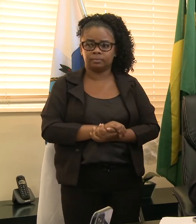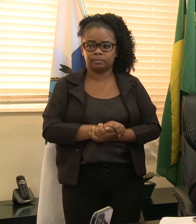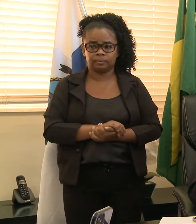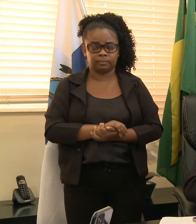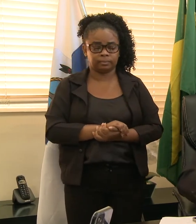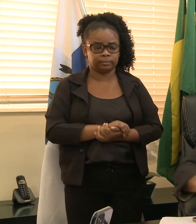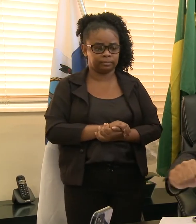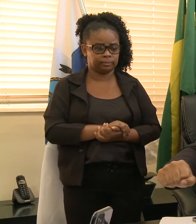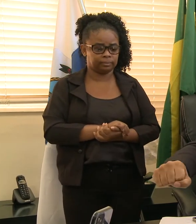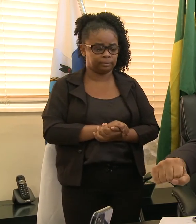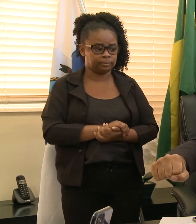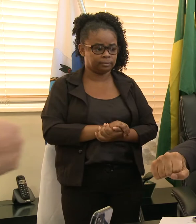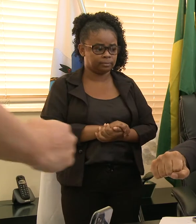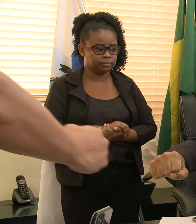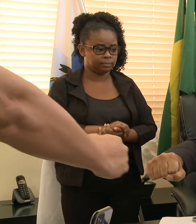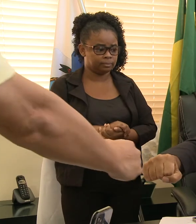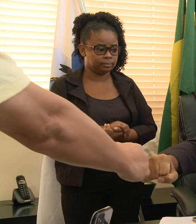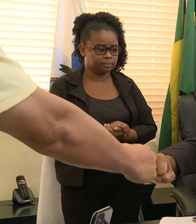reflexão, onde